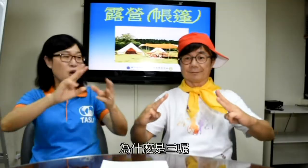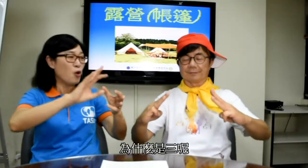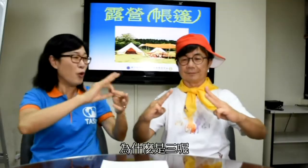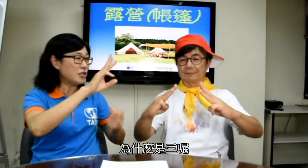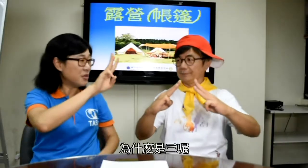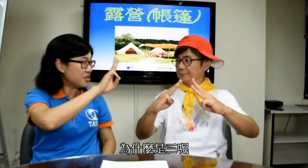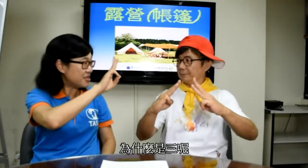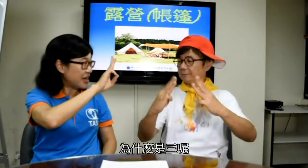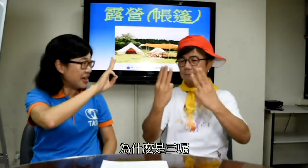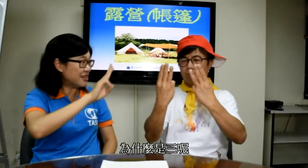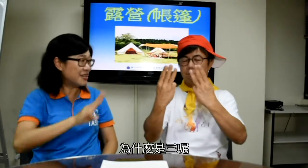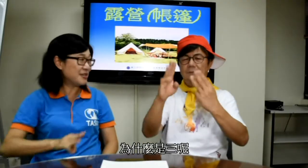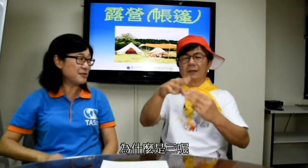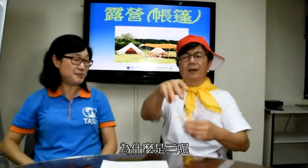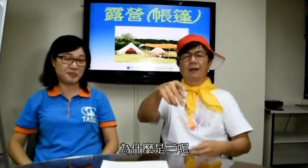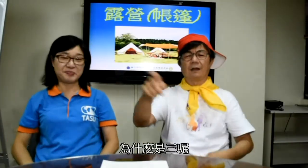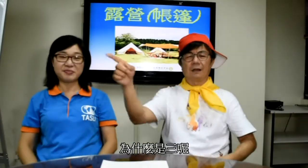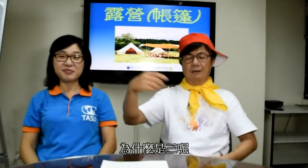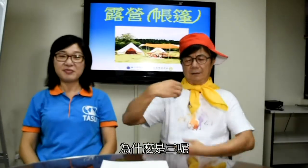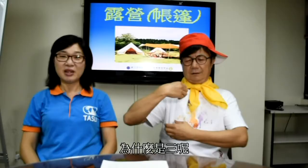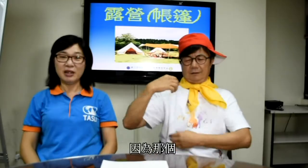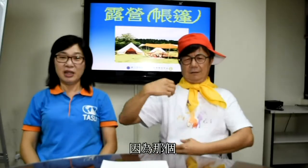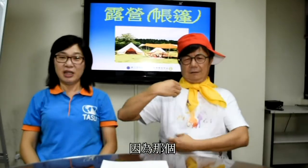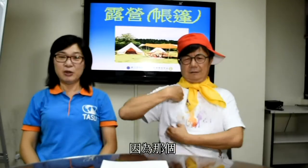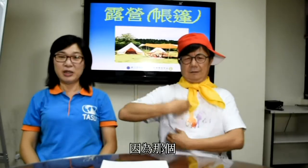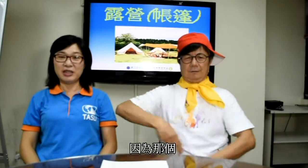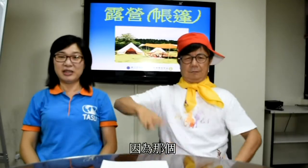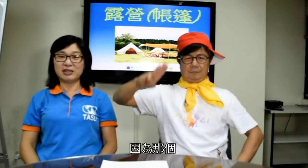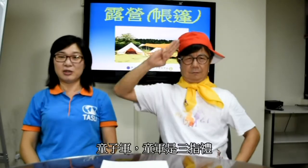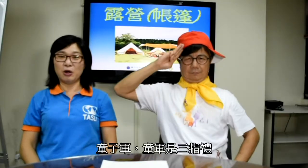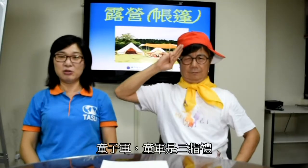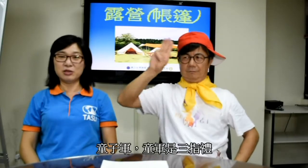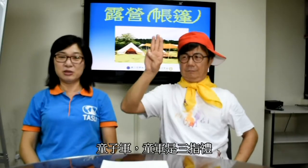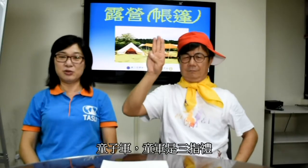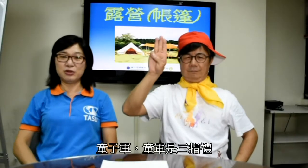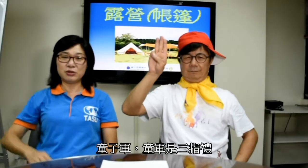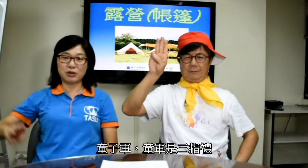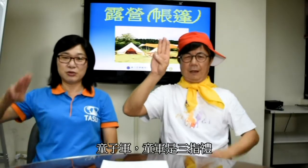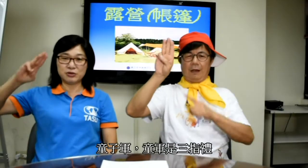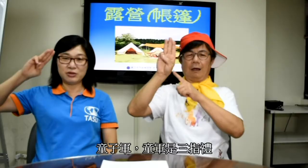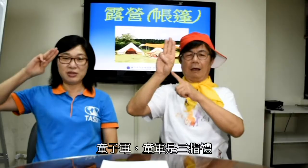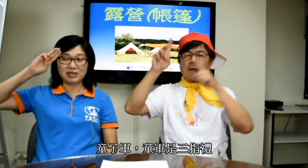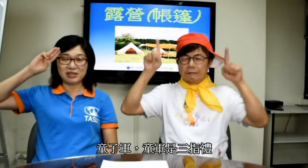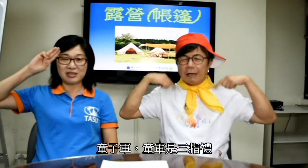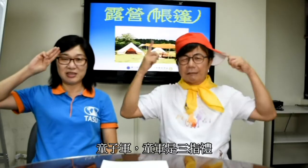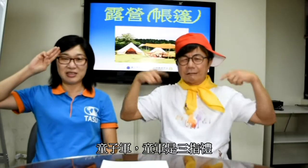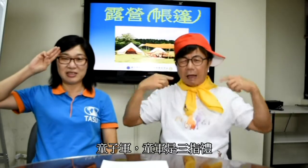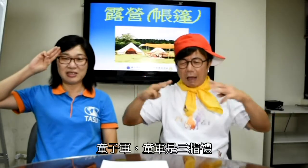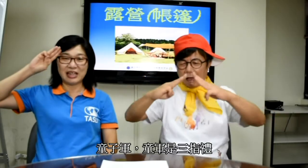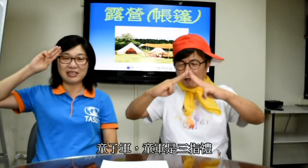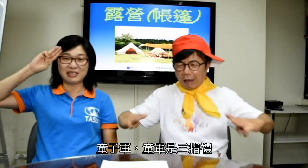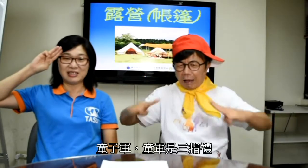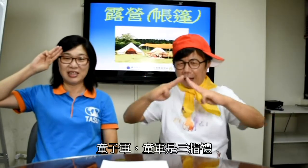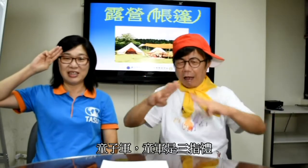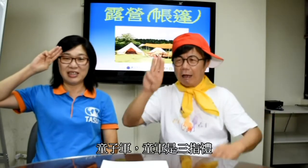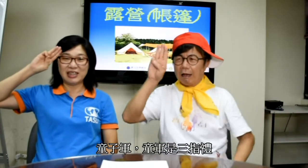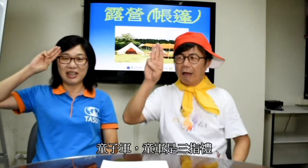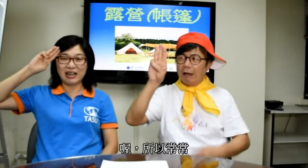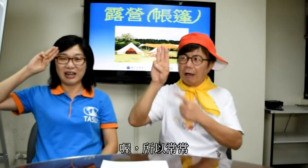为什么是三呢？因为那个童军是三子里。所